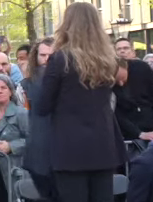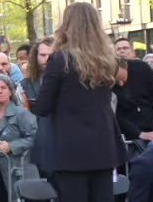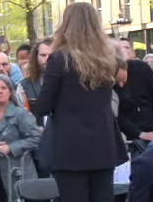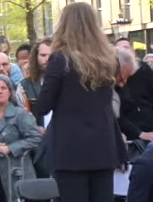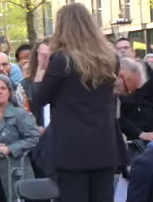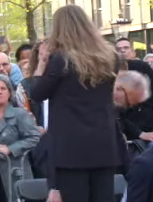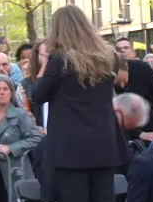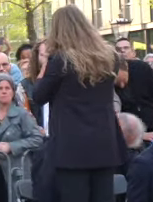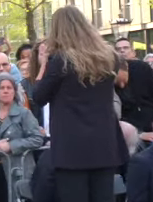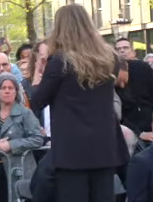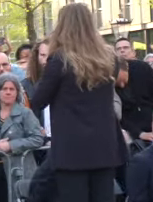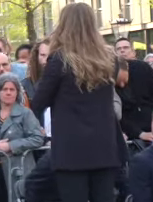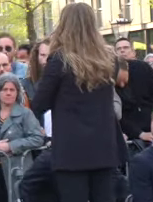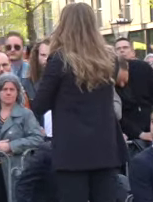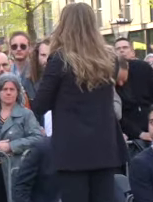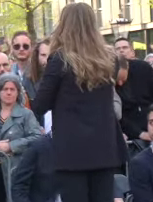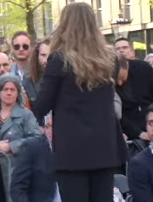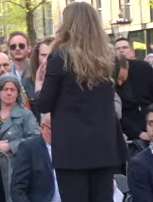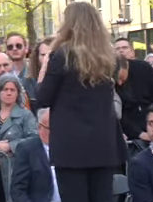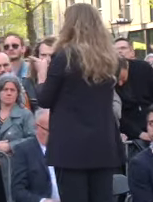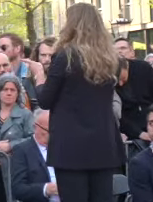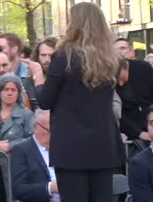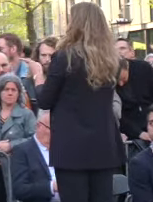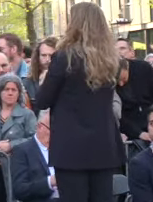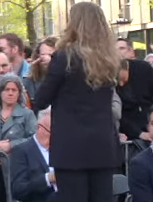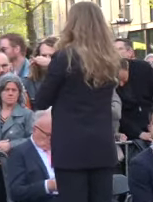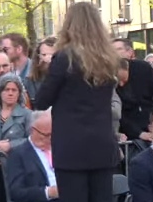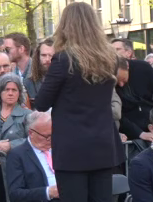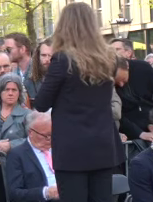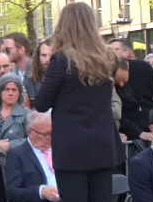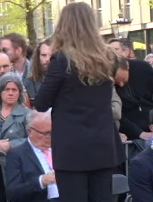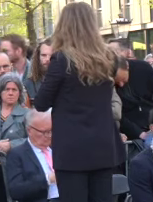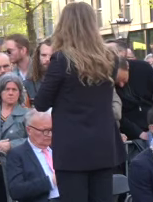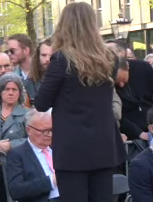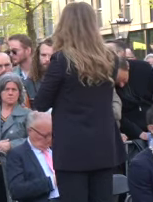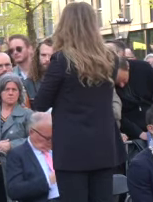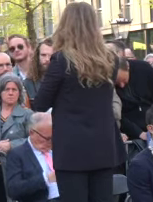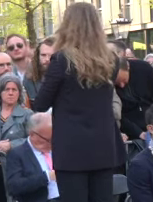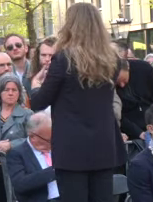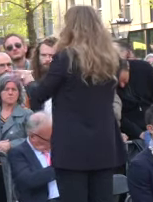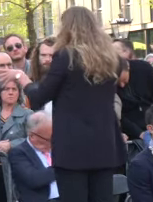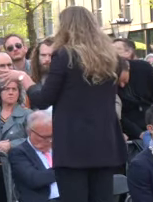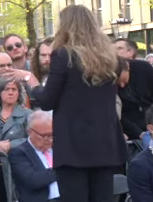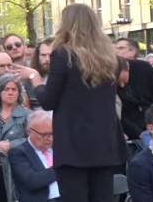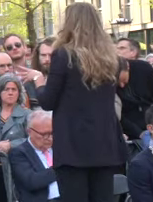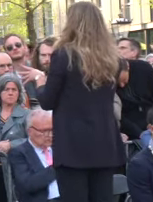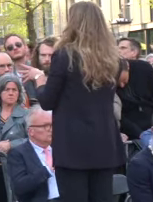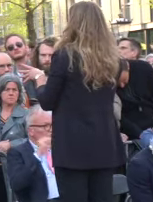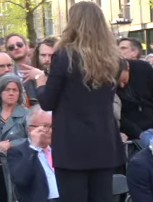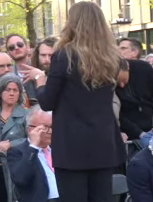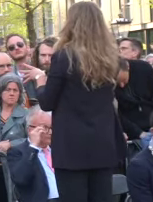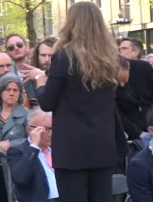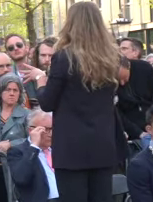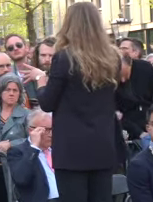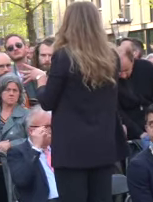En dank ook vooral natuurlijk u, geachte aanwezigen, die hier vandaag weer bijeengekomen zijn rondom dit